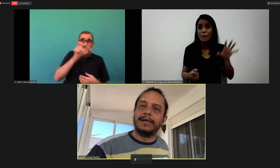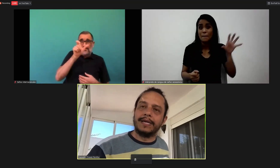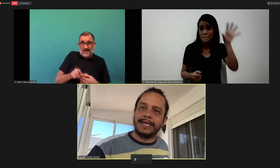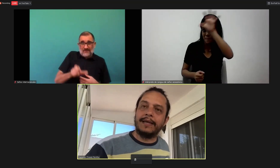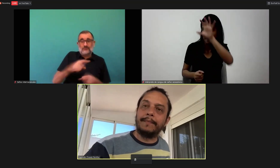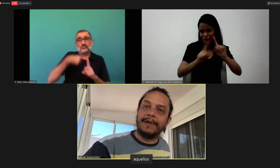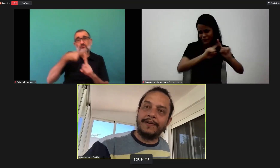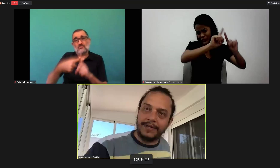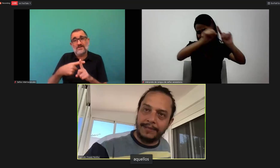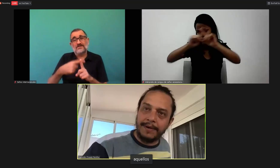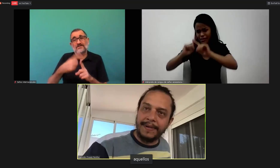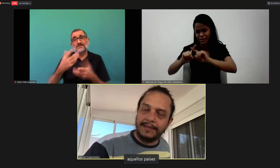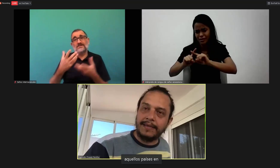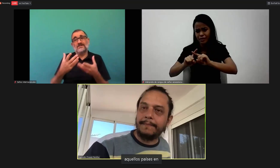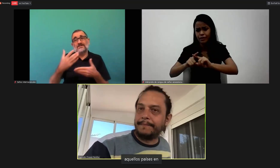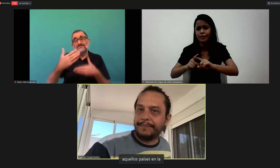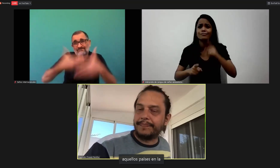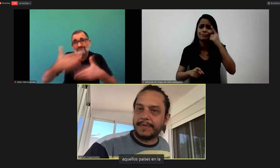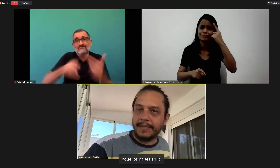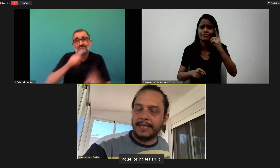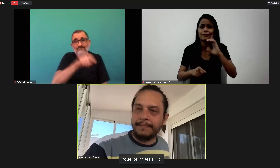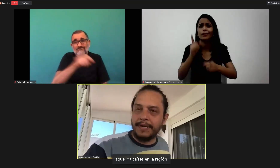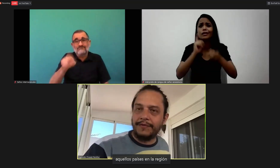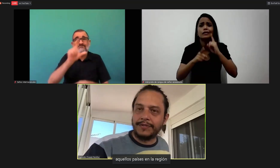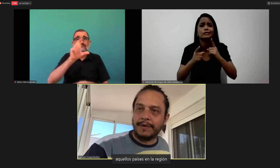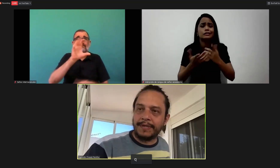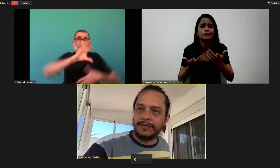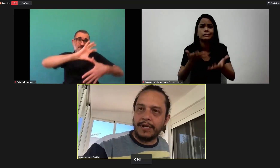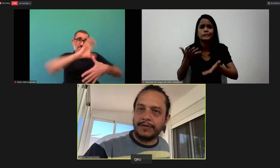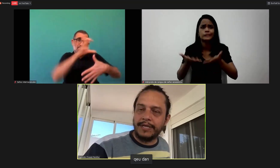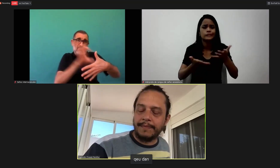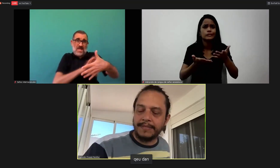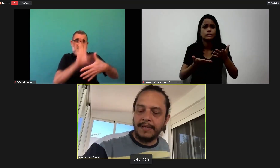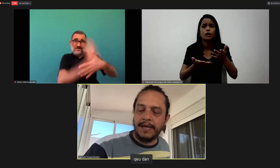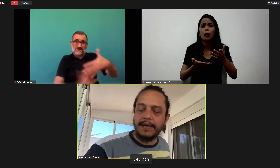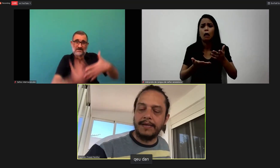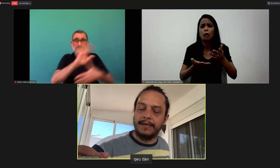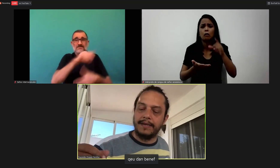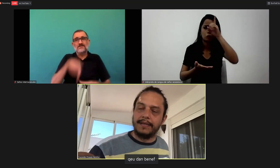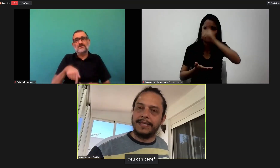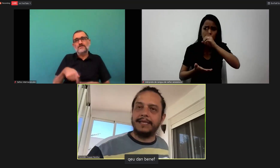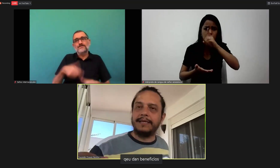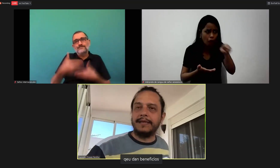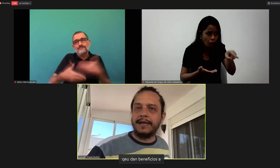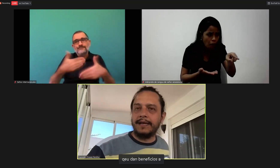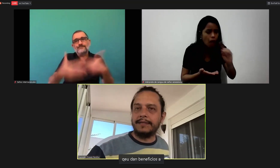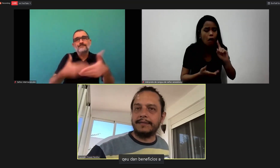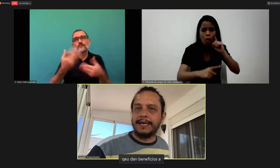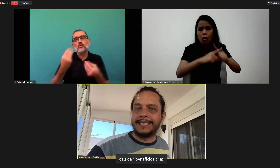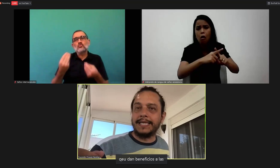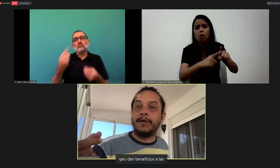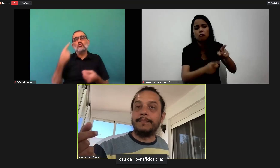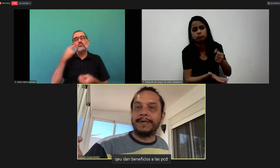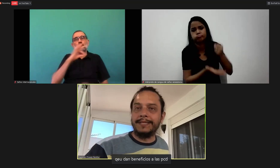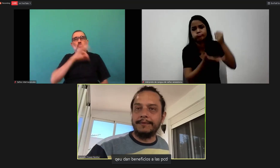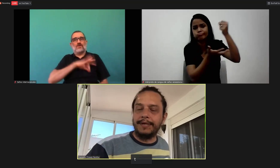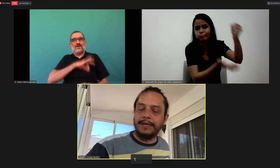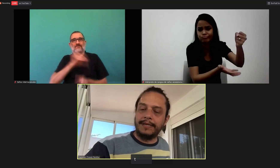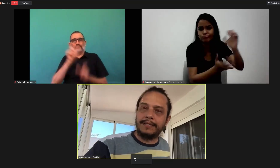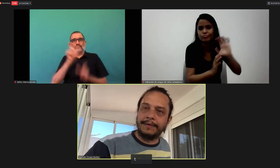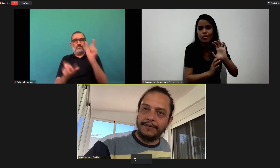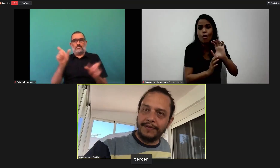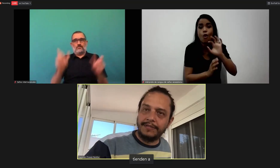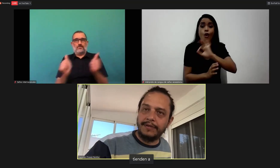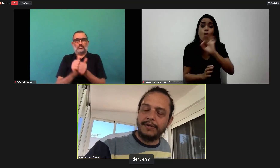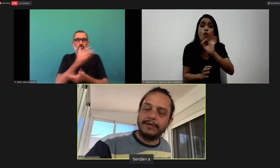región que efectivamente dan beneficios a personas con discapacidad, tienden a hacer